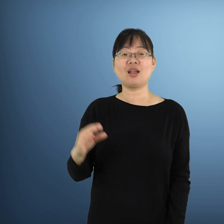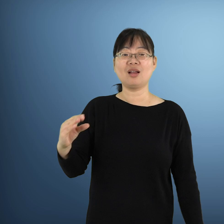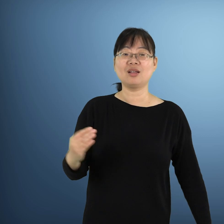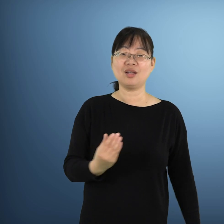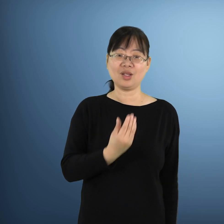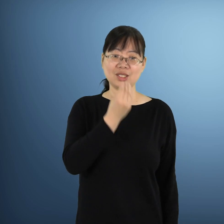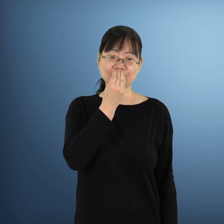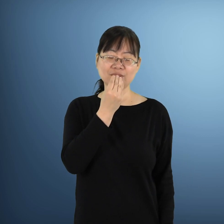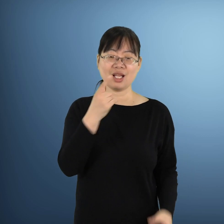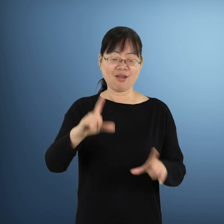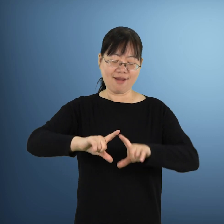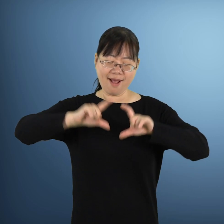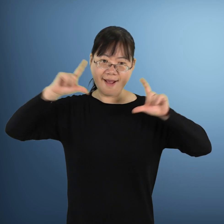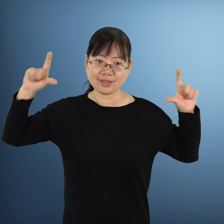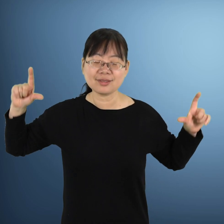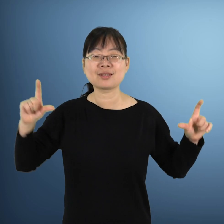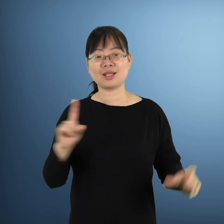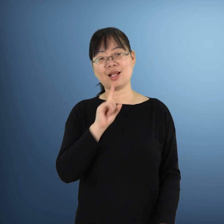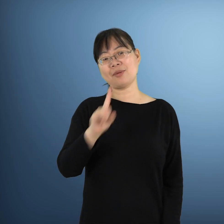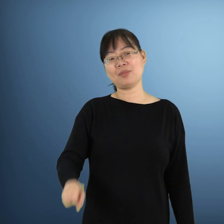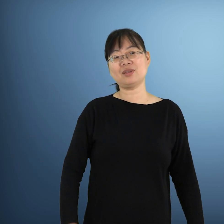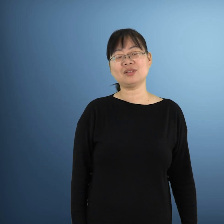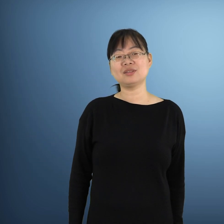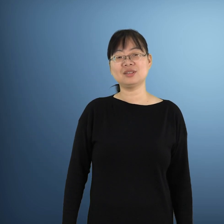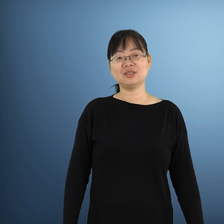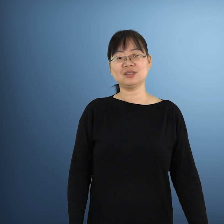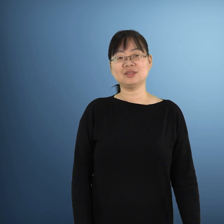거룩을 확대하라 그 말이에요.